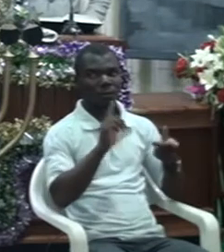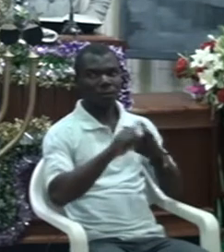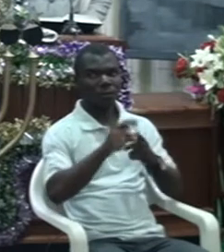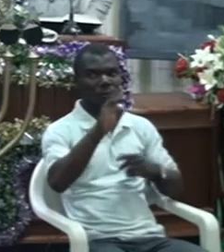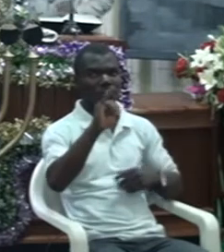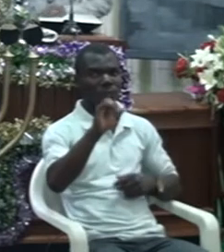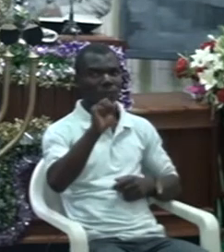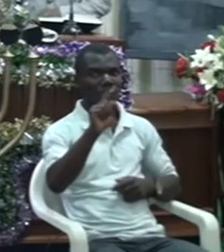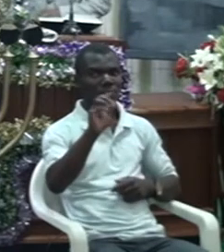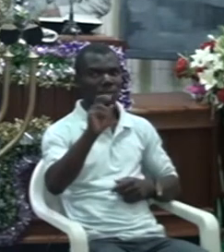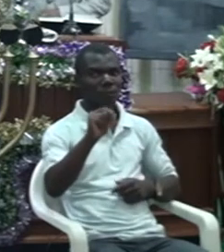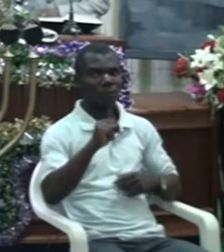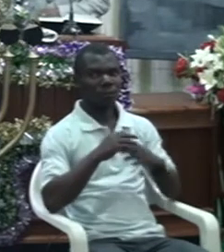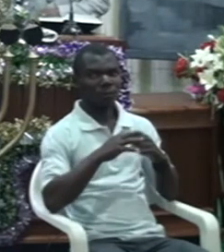Houston.